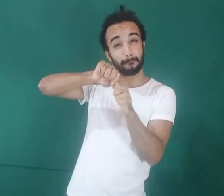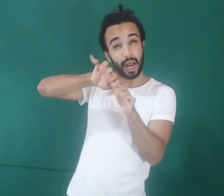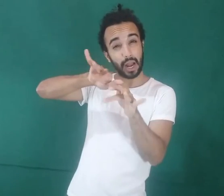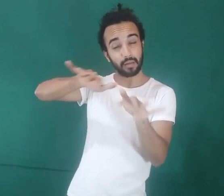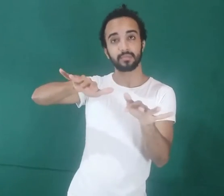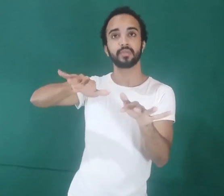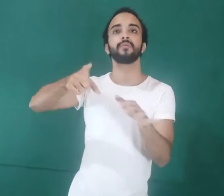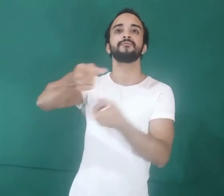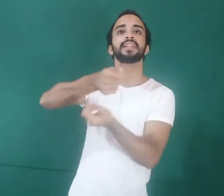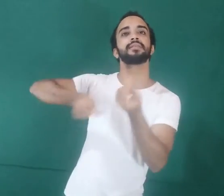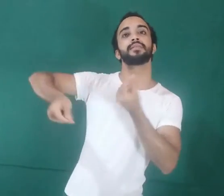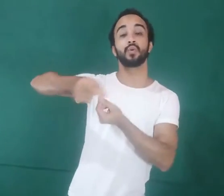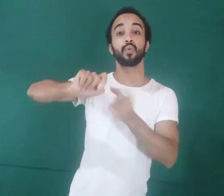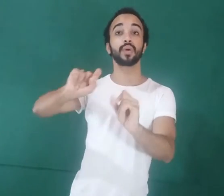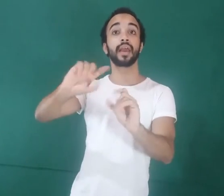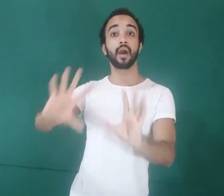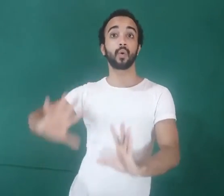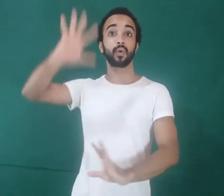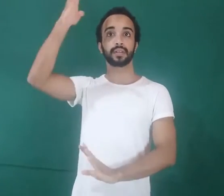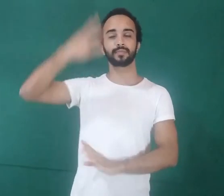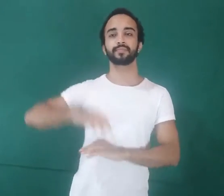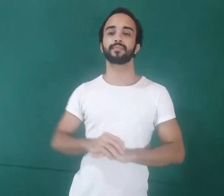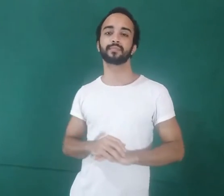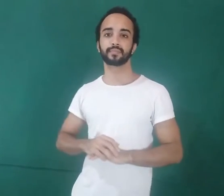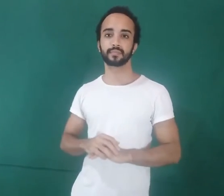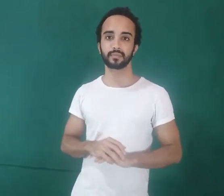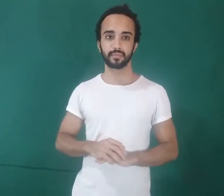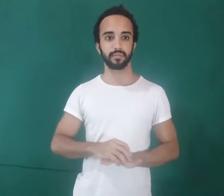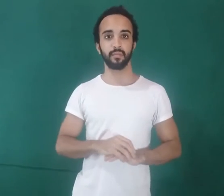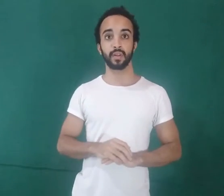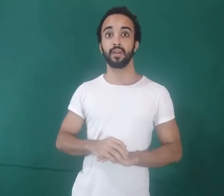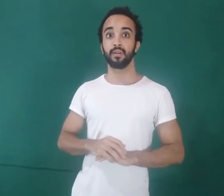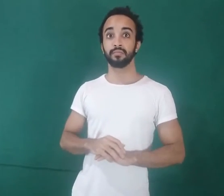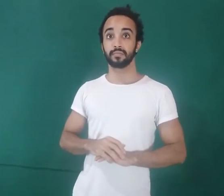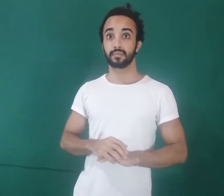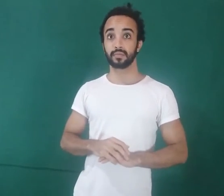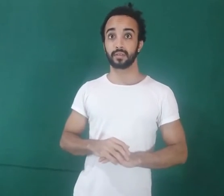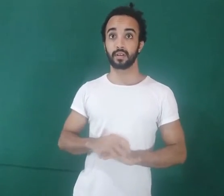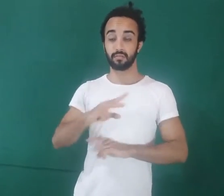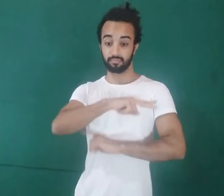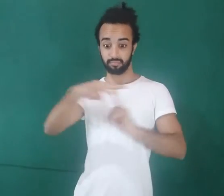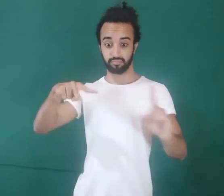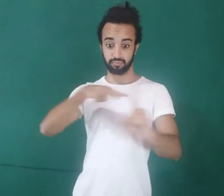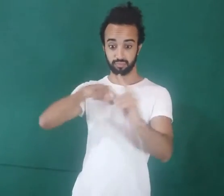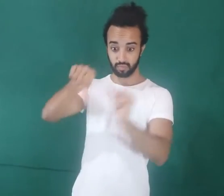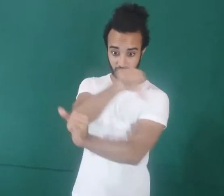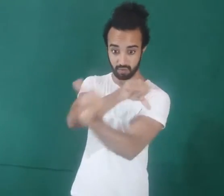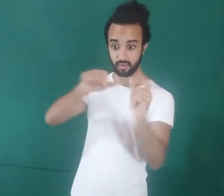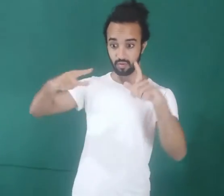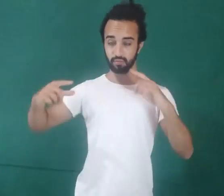para o financeiro, ele funciona muito bem a partir da subversão de lugares. Então, assim,